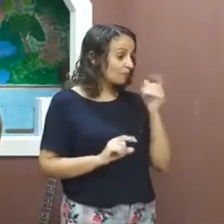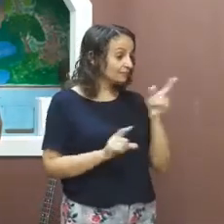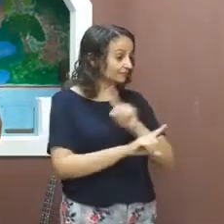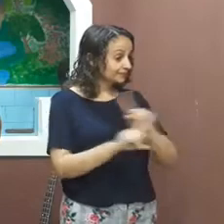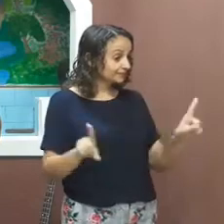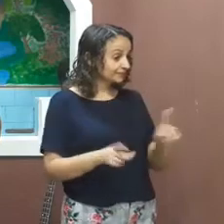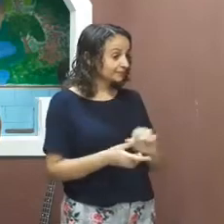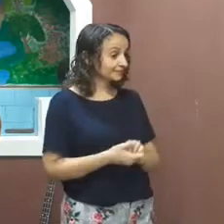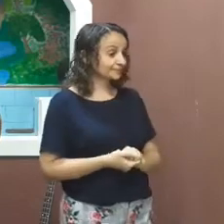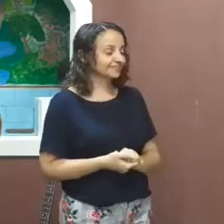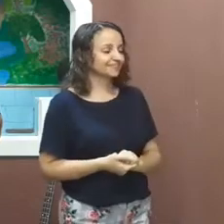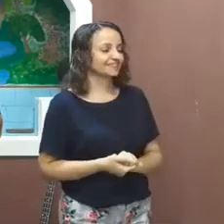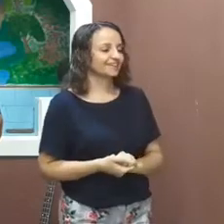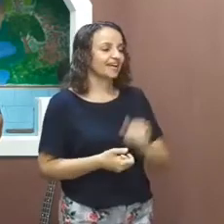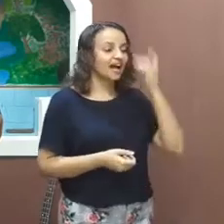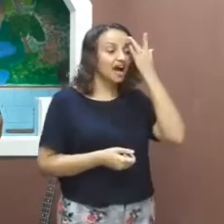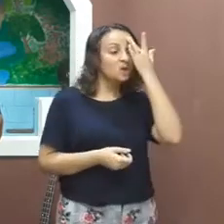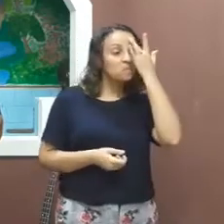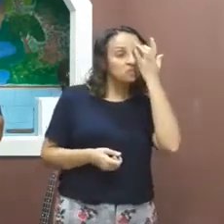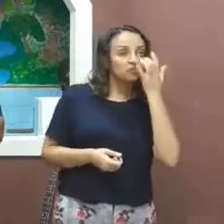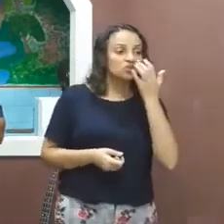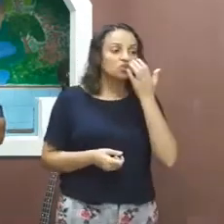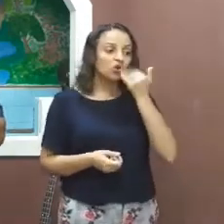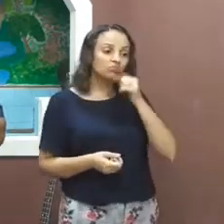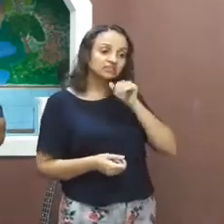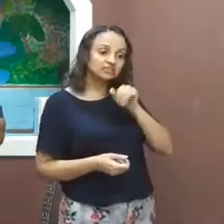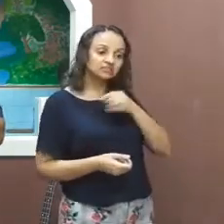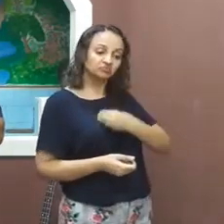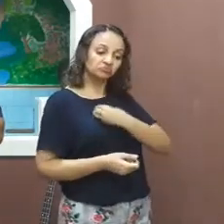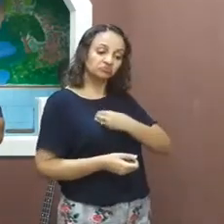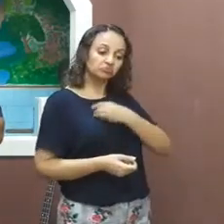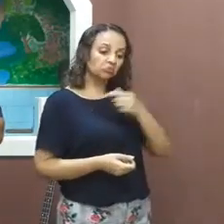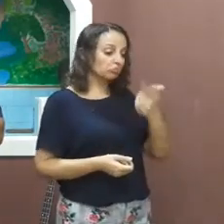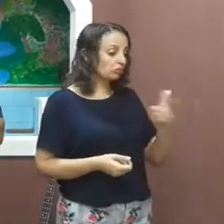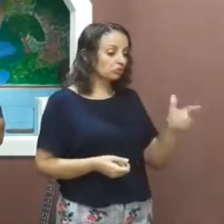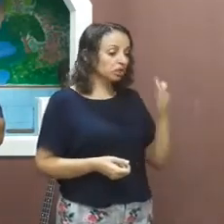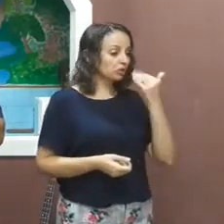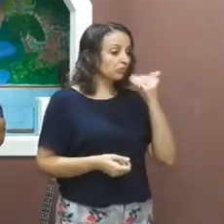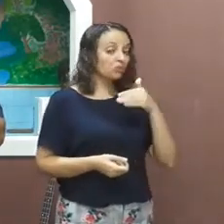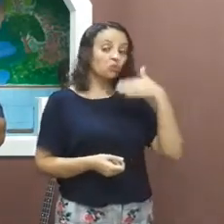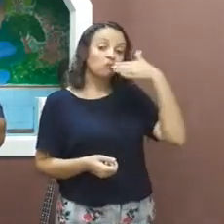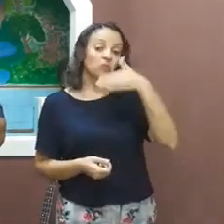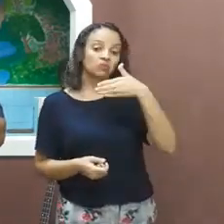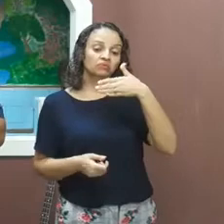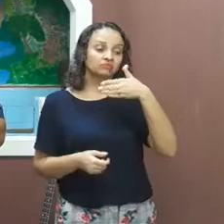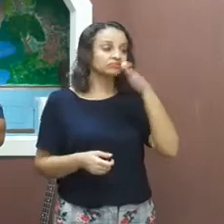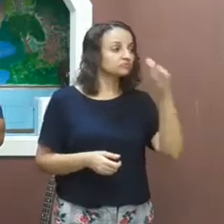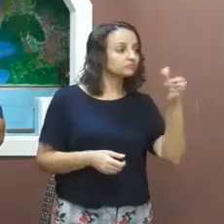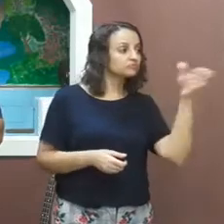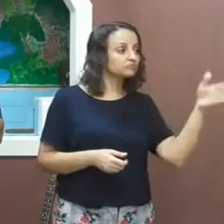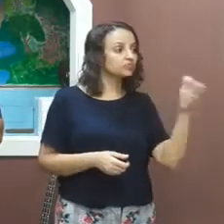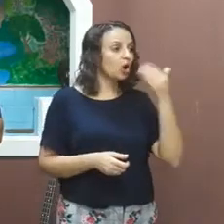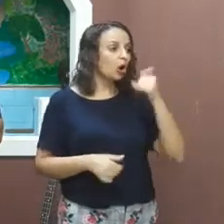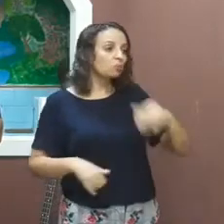vivo. E se não tiver comida? A gente vai onde tem. E se não tiver nenhum lugar? Passa fome